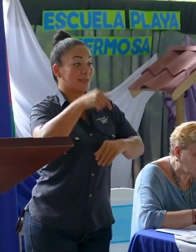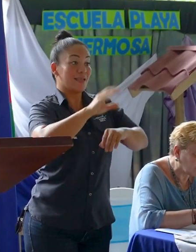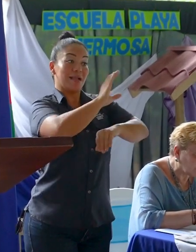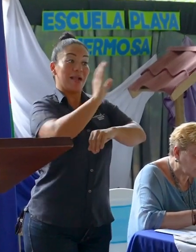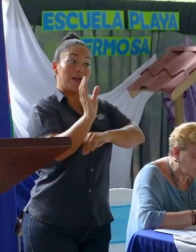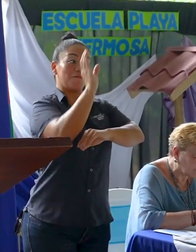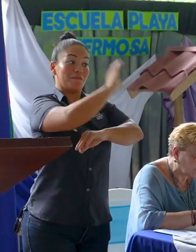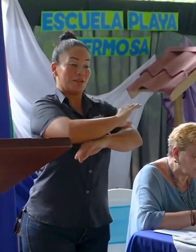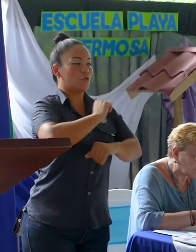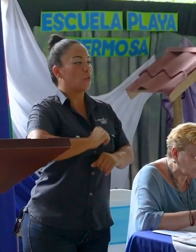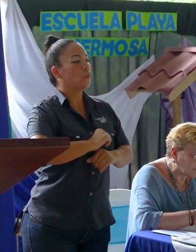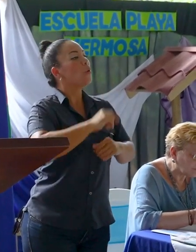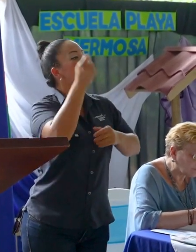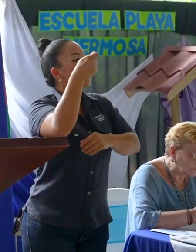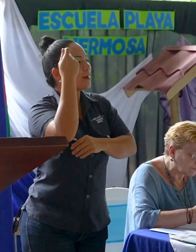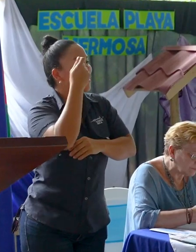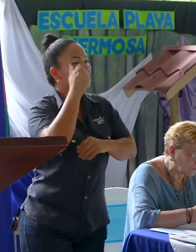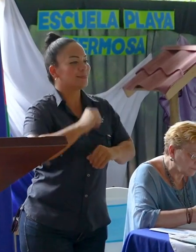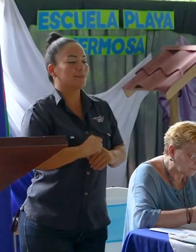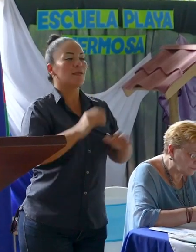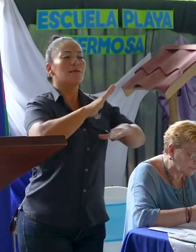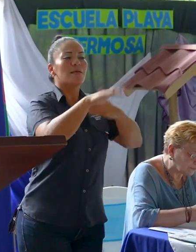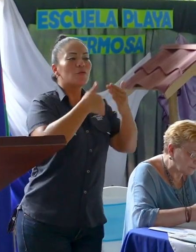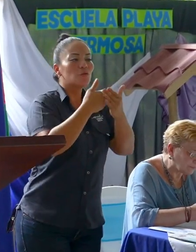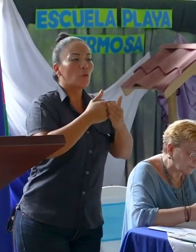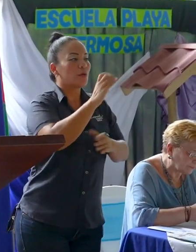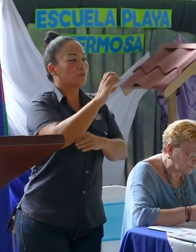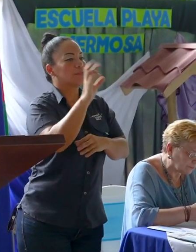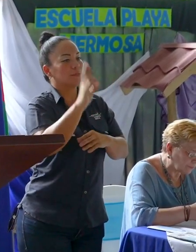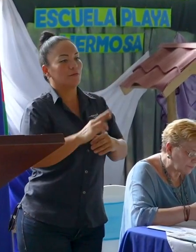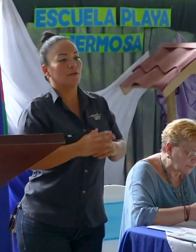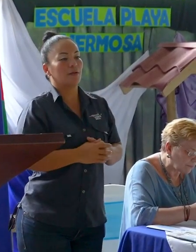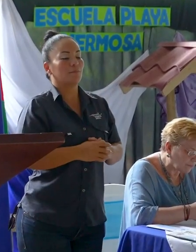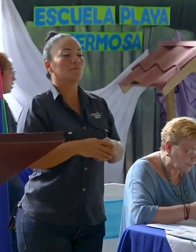Carrillo, Guanacaste y a toda Costa